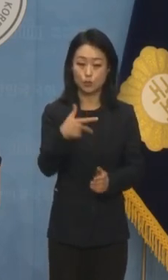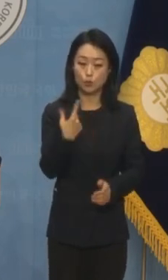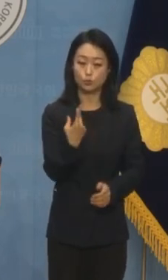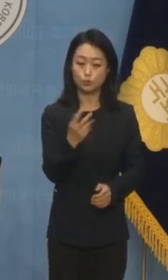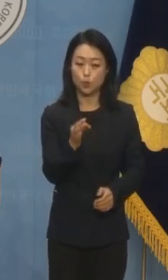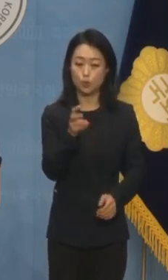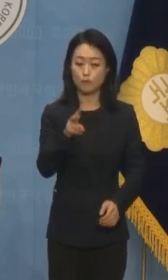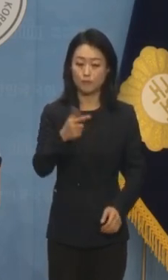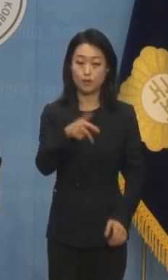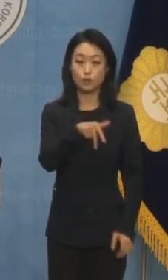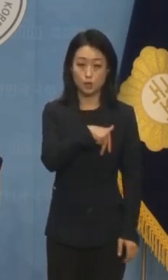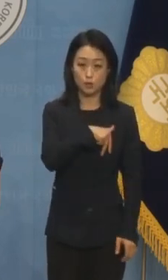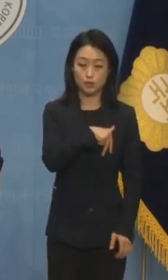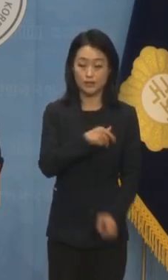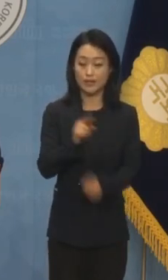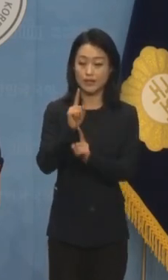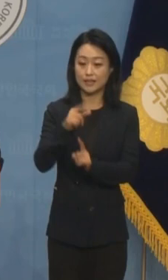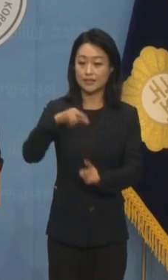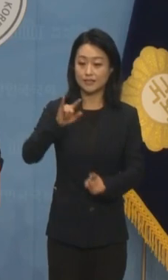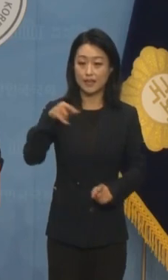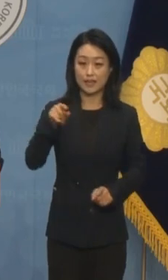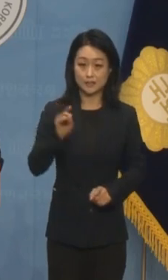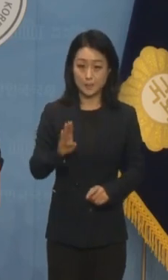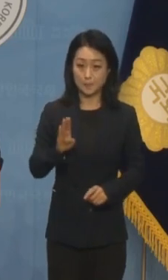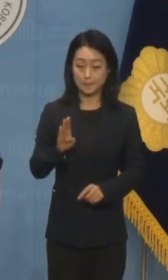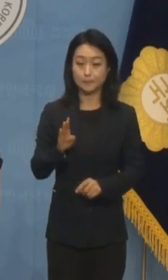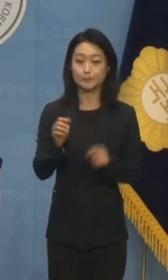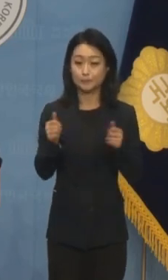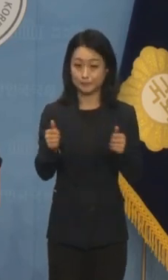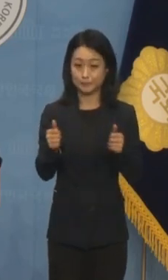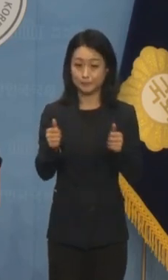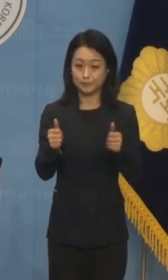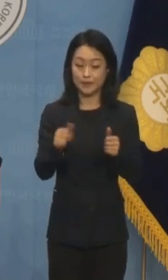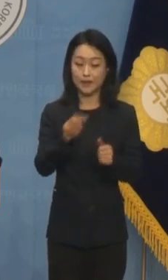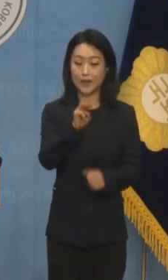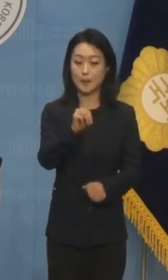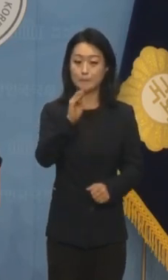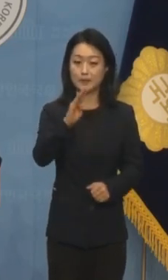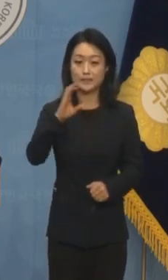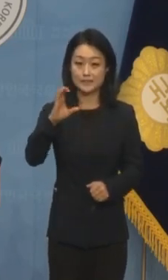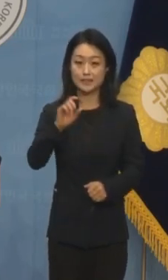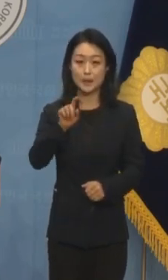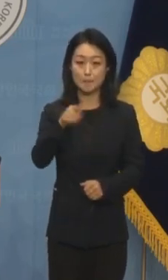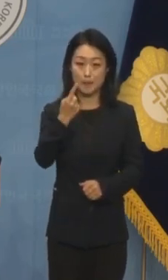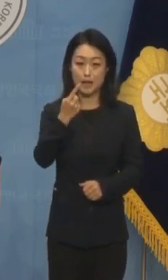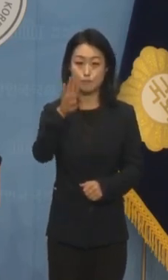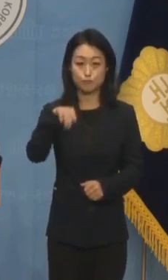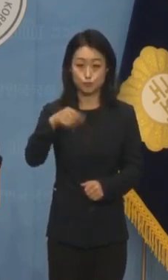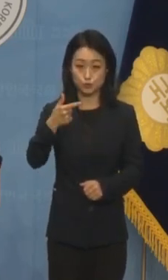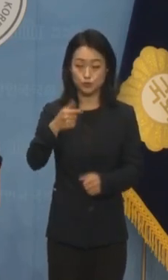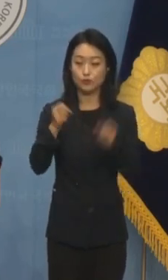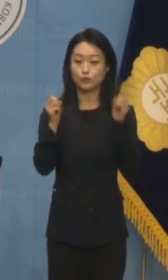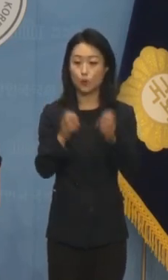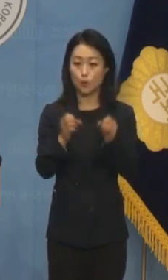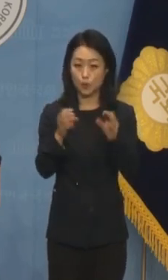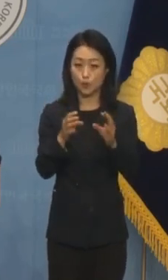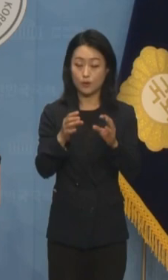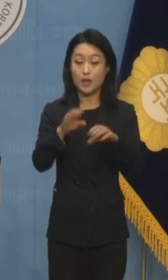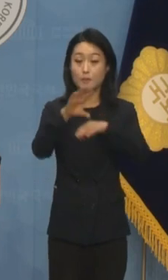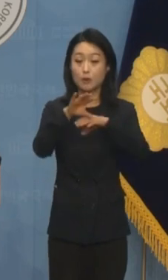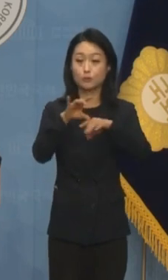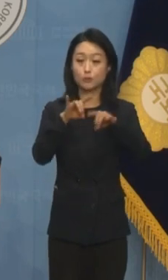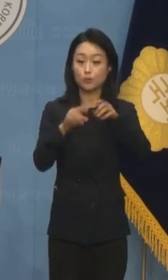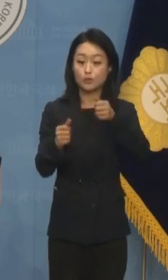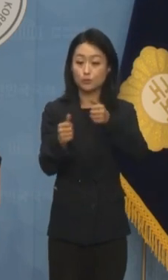의원과 이재석 전 KBS는 MBC 100분토론에 출연해 방통이 2인 체제를